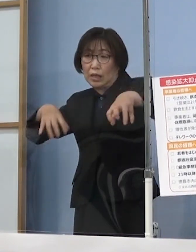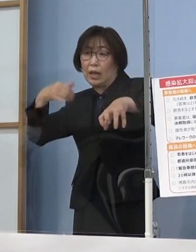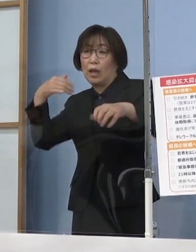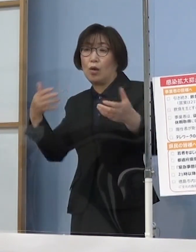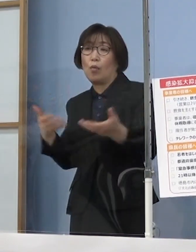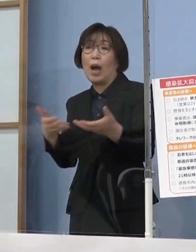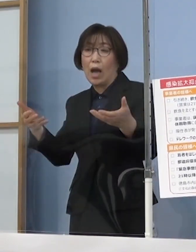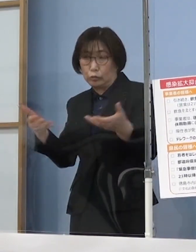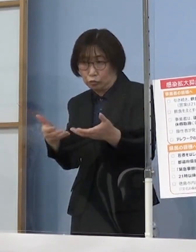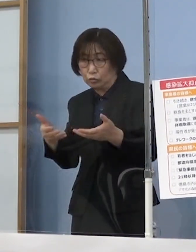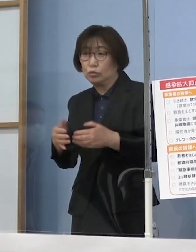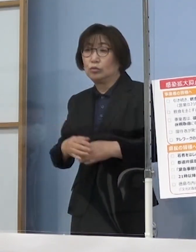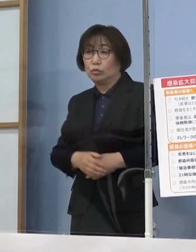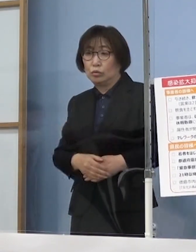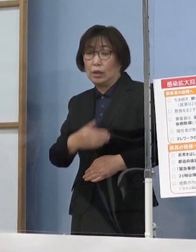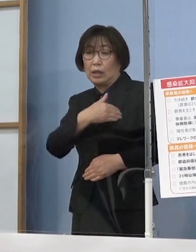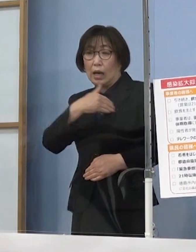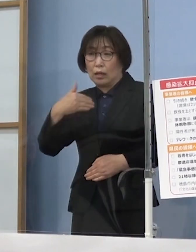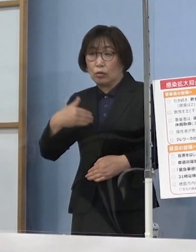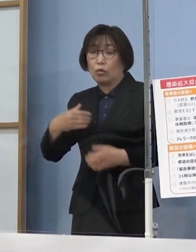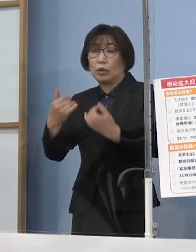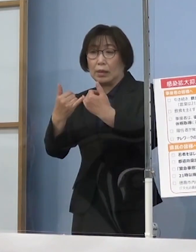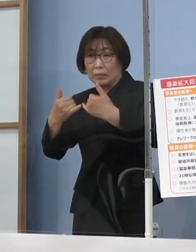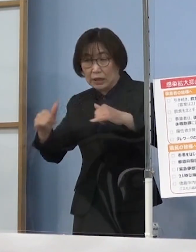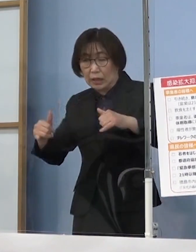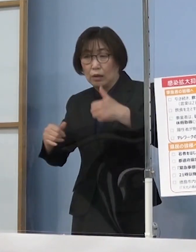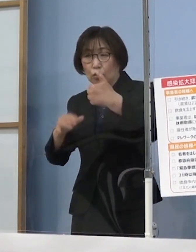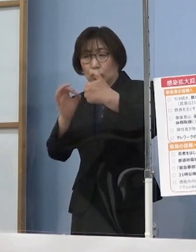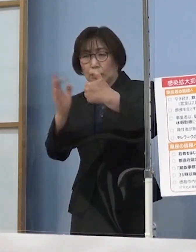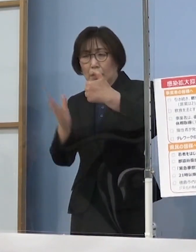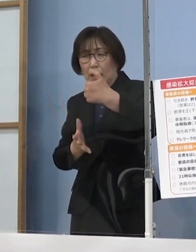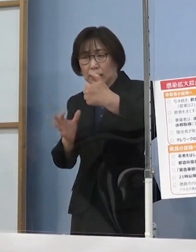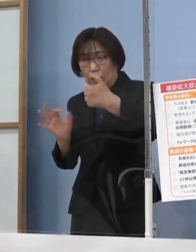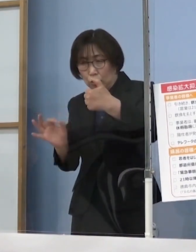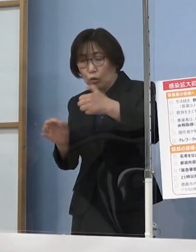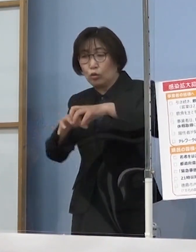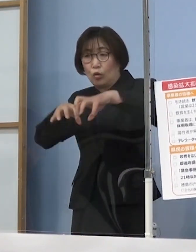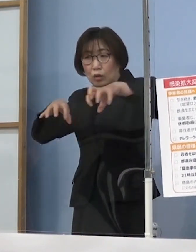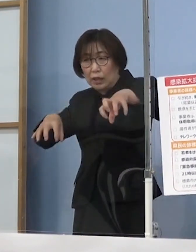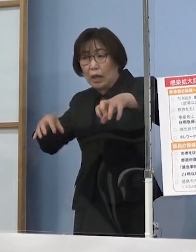ひ可能な皆様方、あるいは5割は難しいよという形でも、